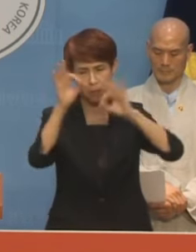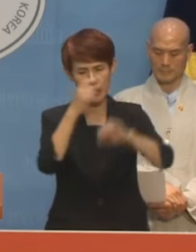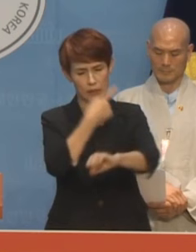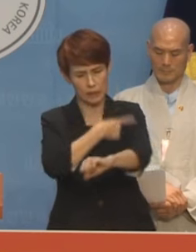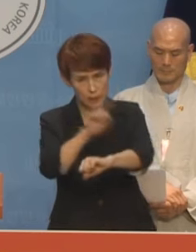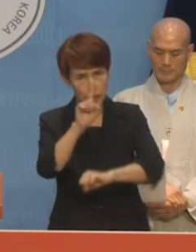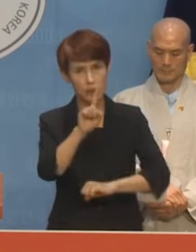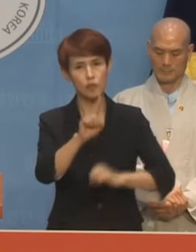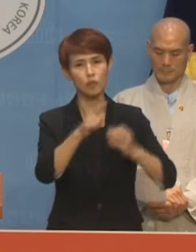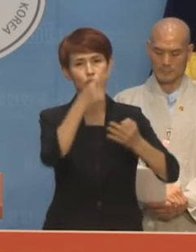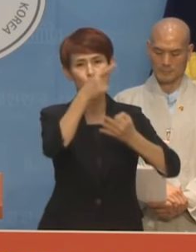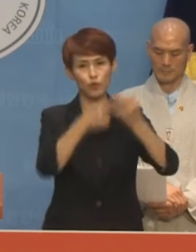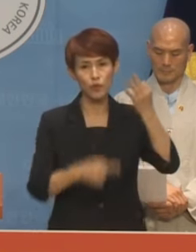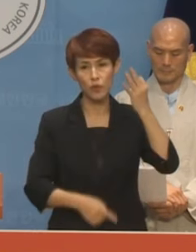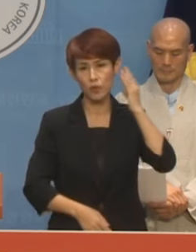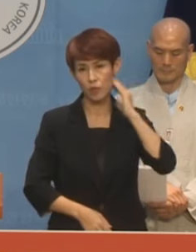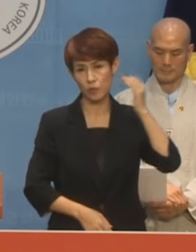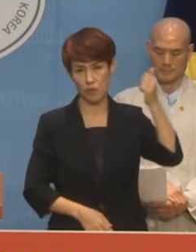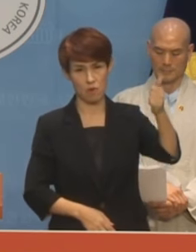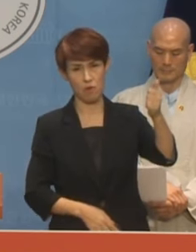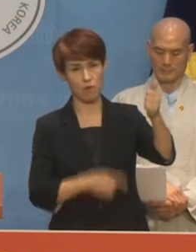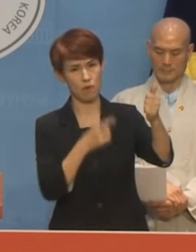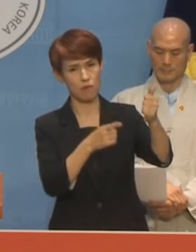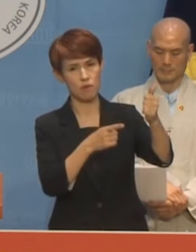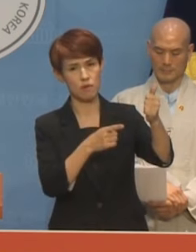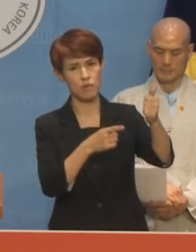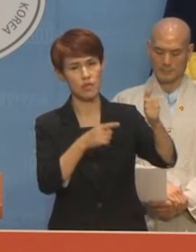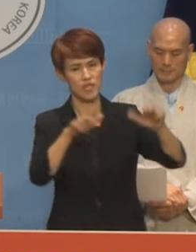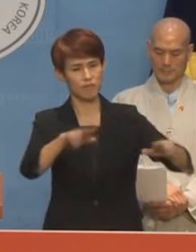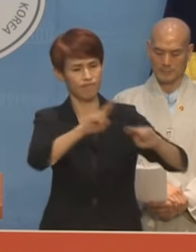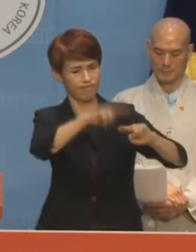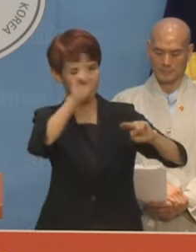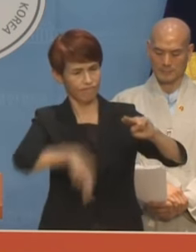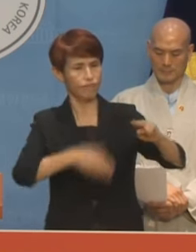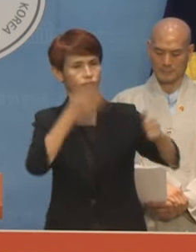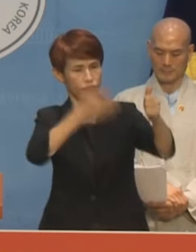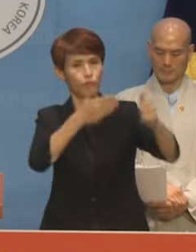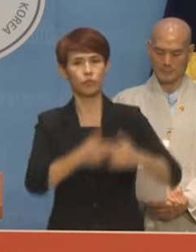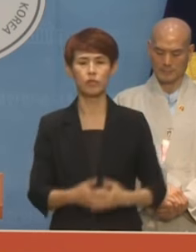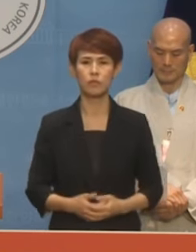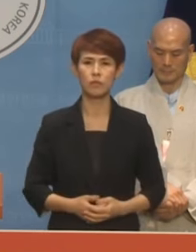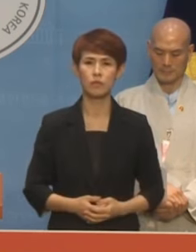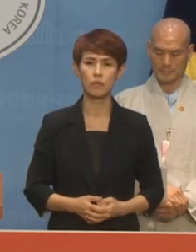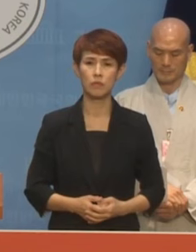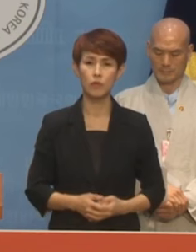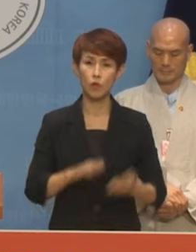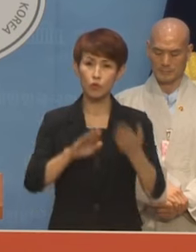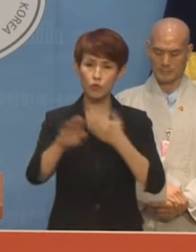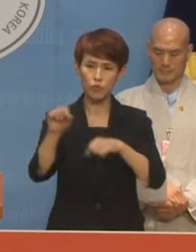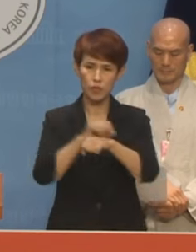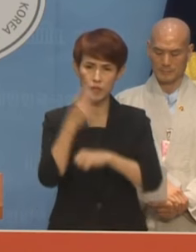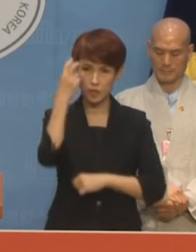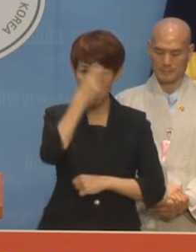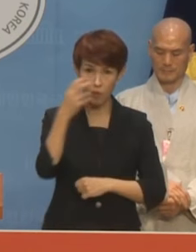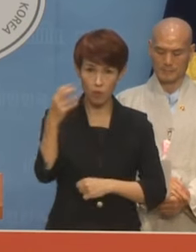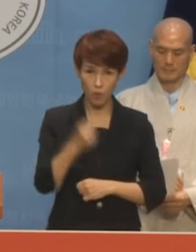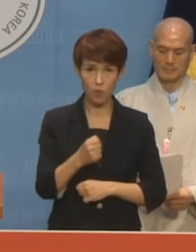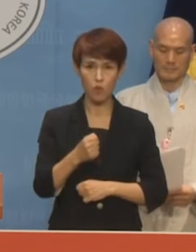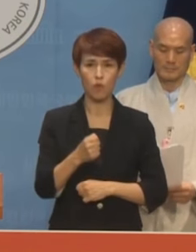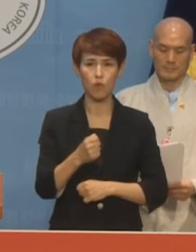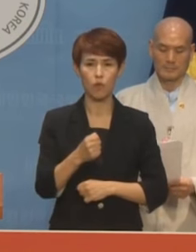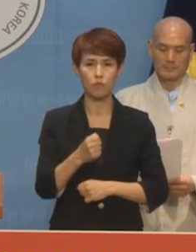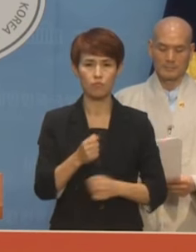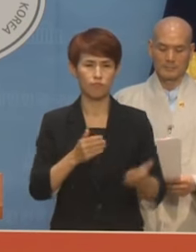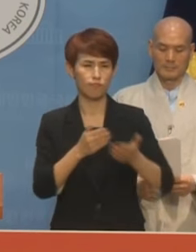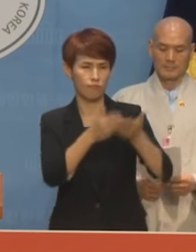보여준 윤석열 대통령의 즉각 사임을 요구하며 이후 특검을 위하여 상정하고